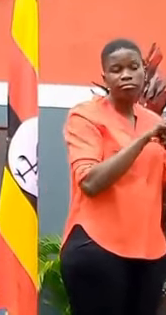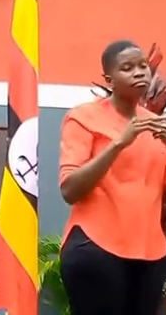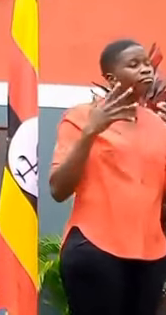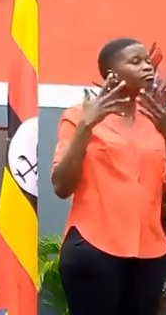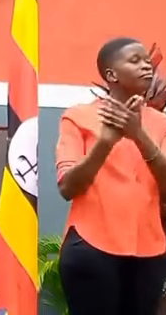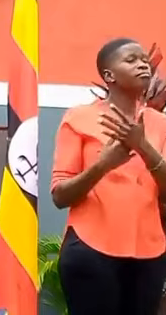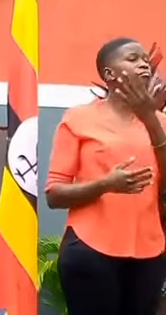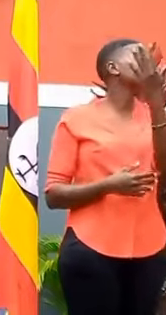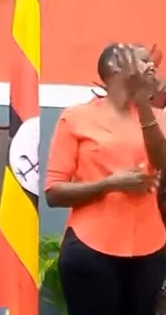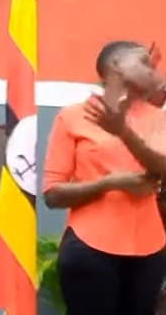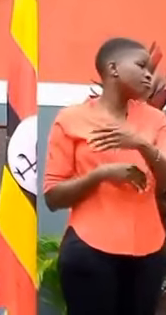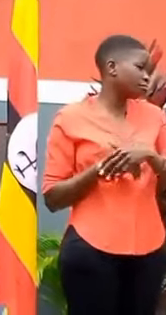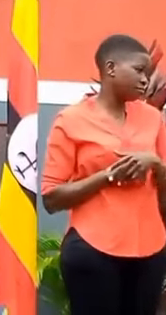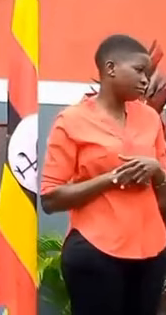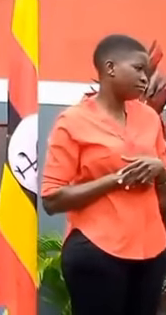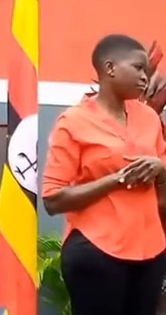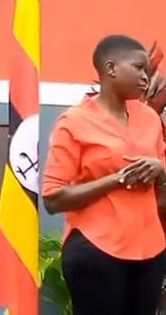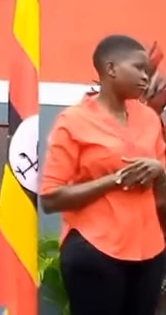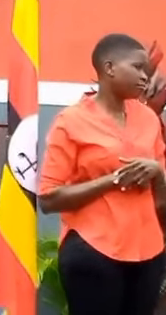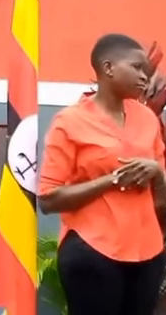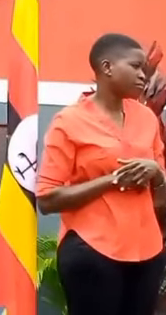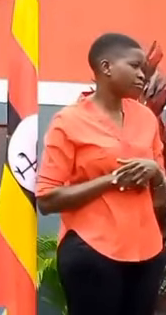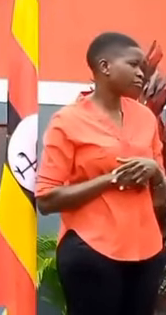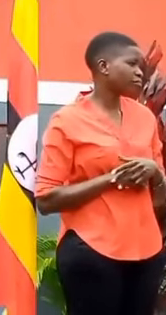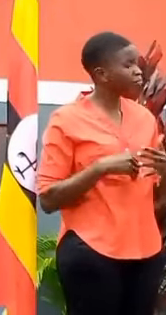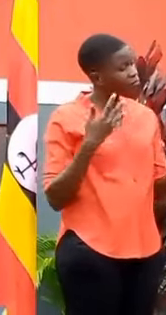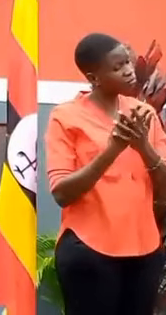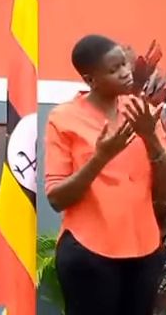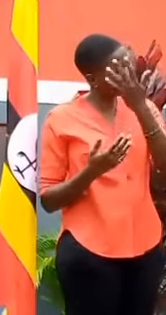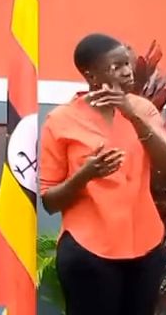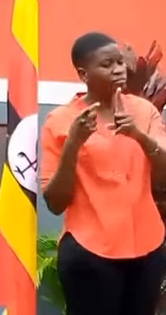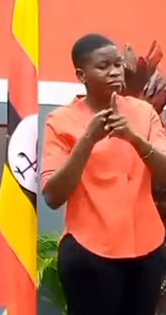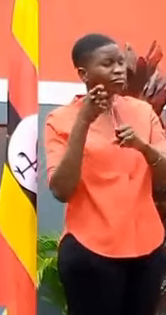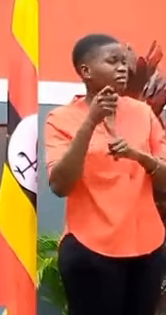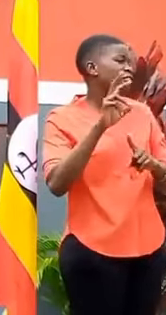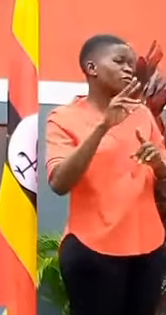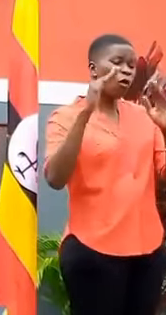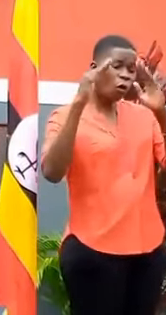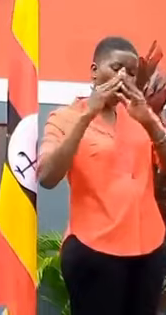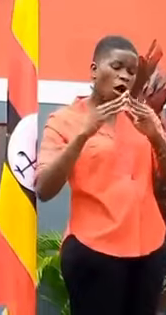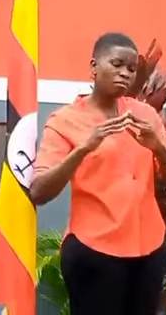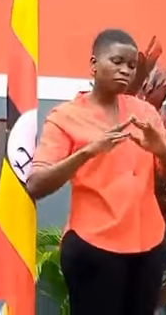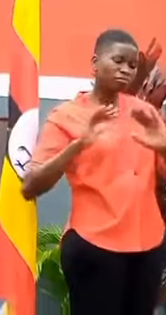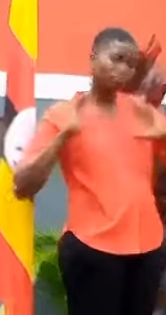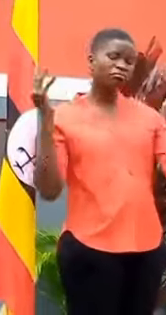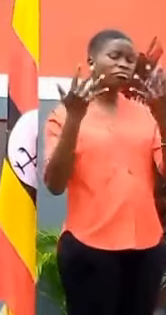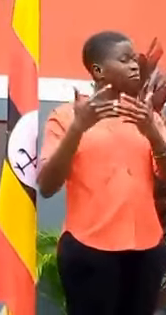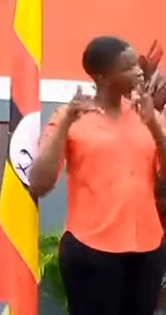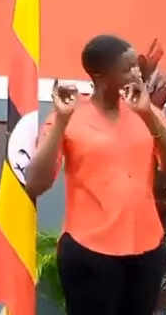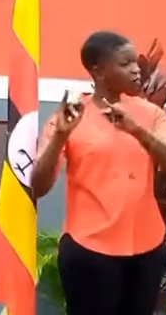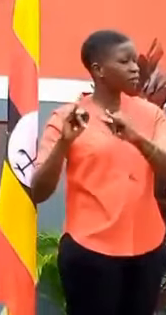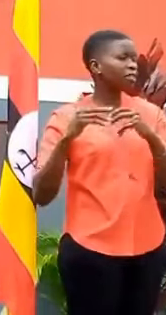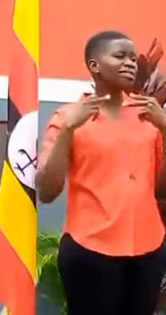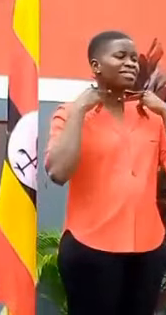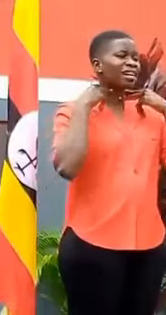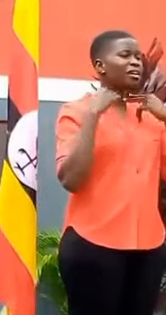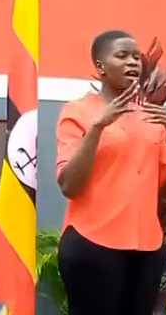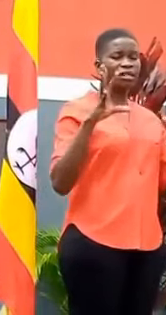weeyo Charles Wesley Mumbere akyali mu kkomera takkirizibwa yadde ogenda okulaba ku bantu